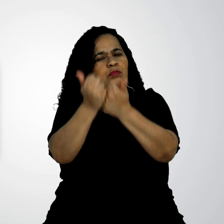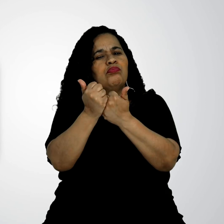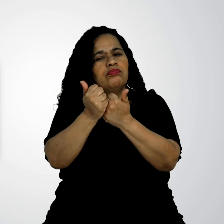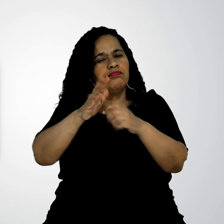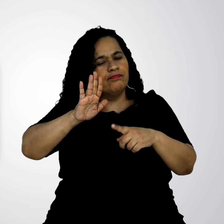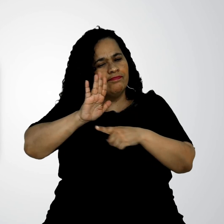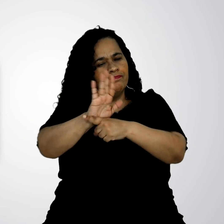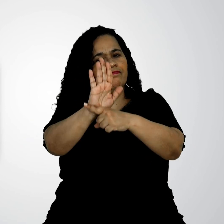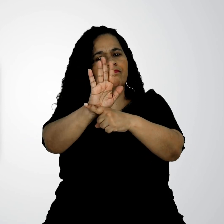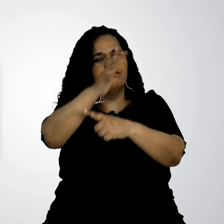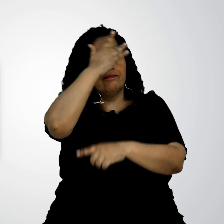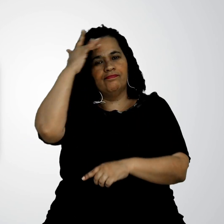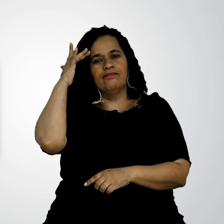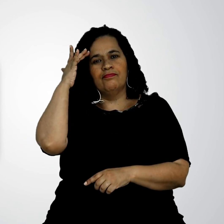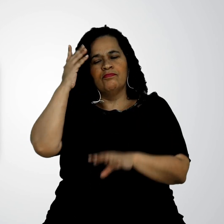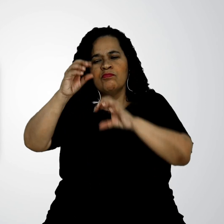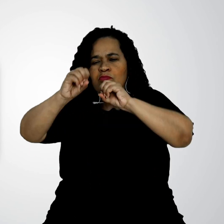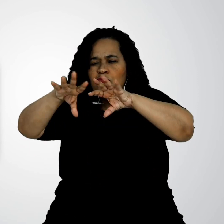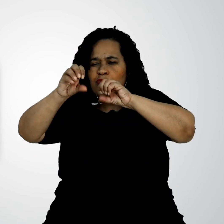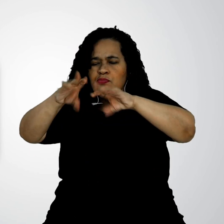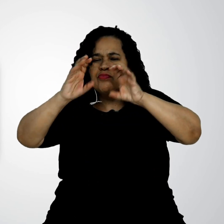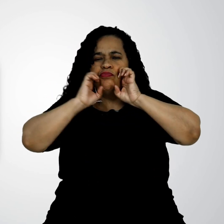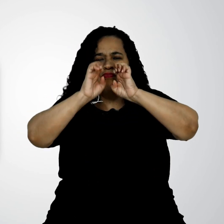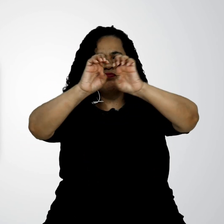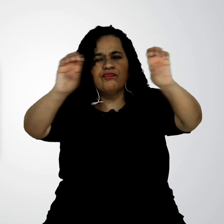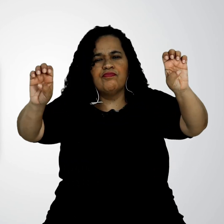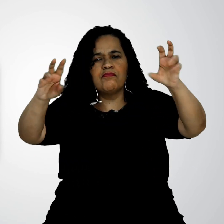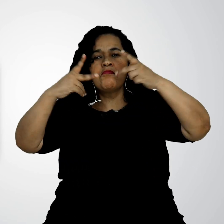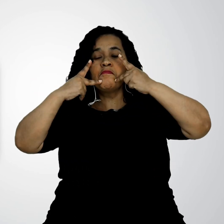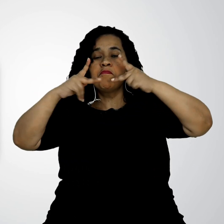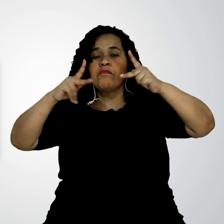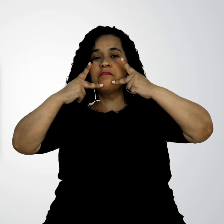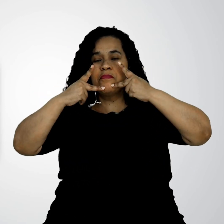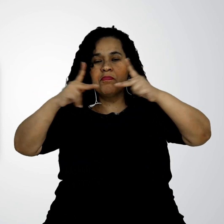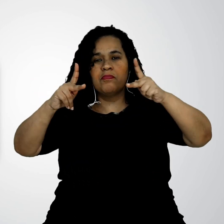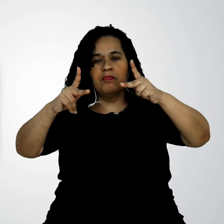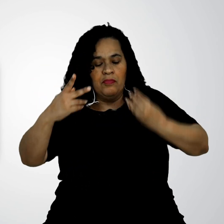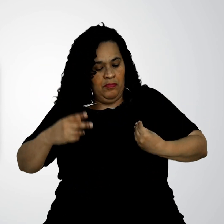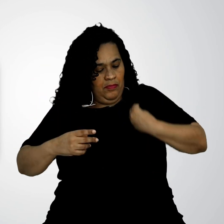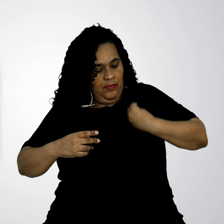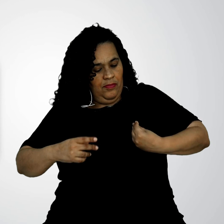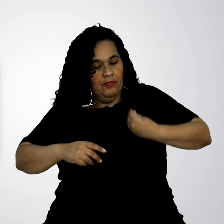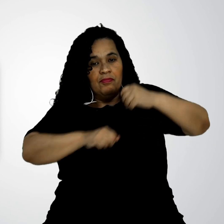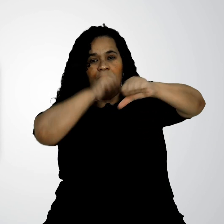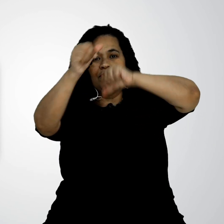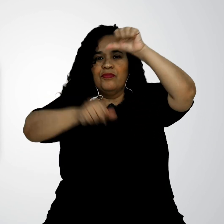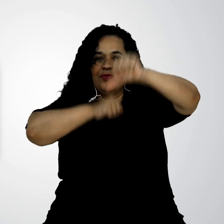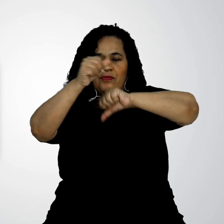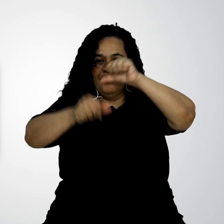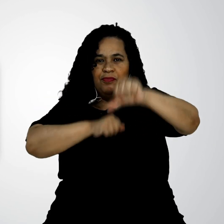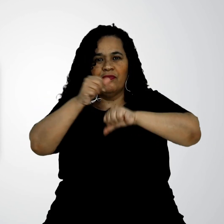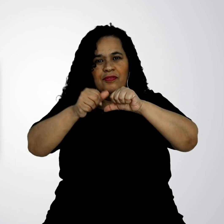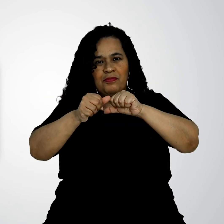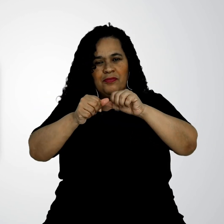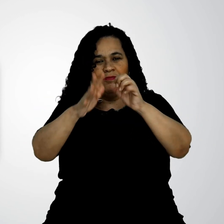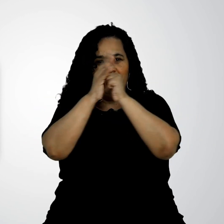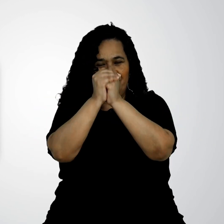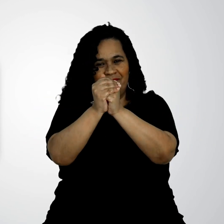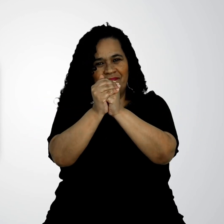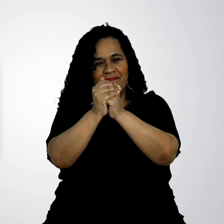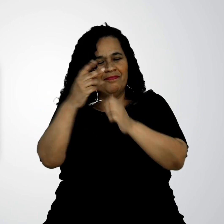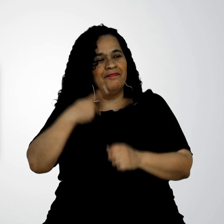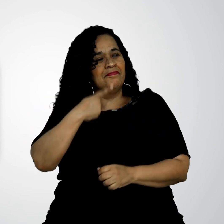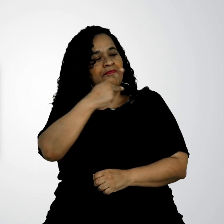dessas pessoas, ensinando o evangelho, pregando a palavra, para que essa transformação aconteça a cada dia. Amém. Pastor